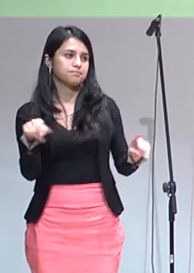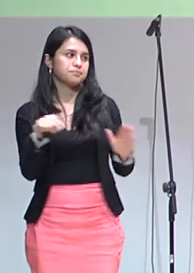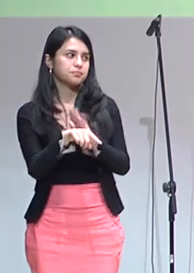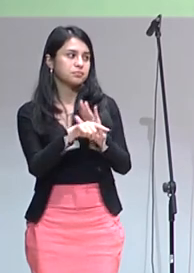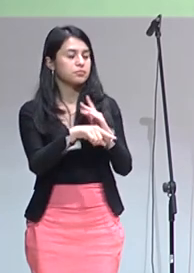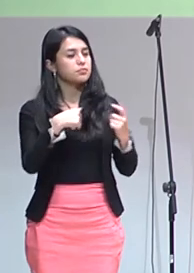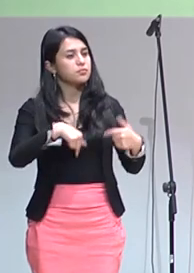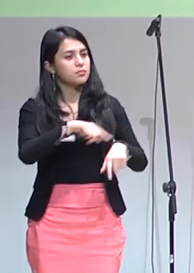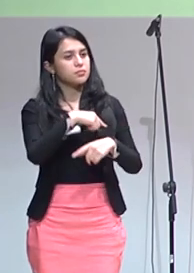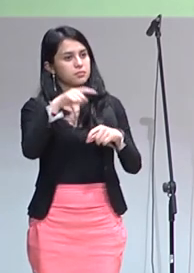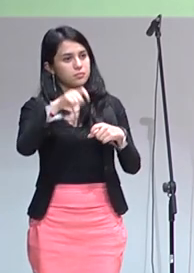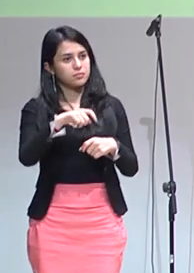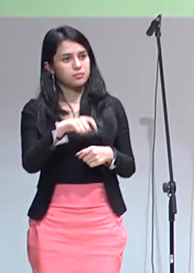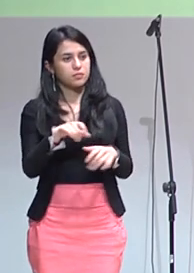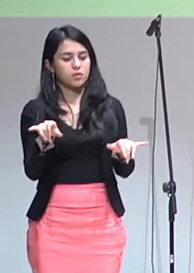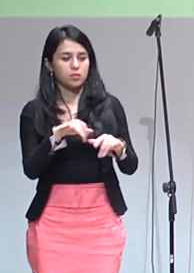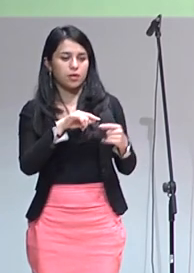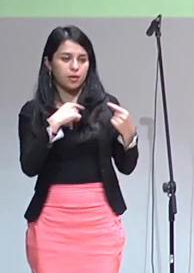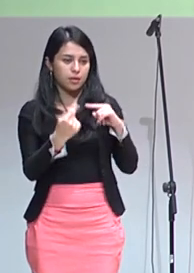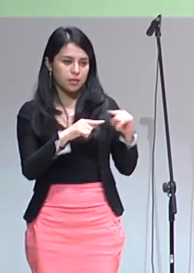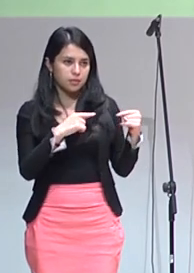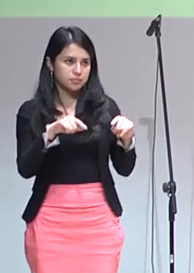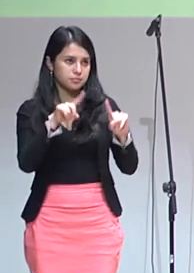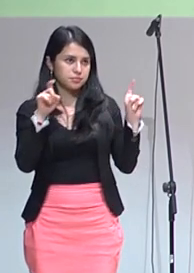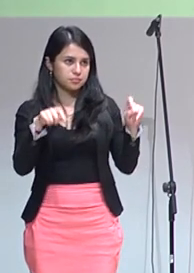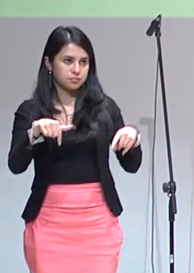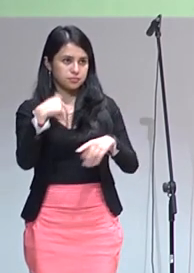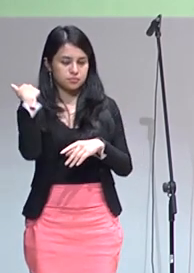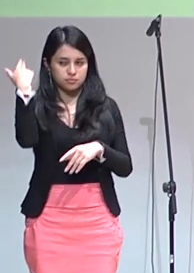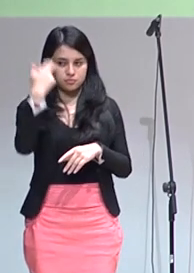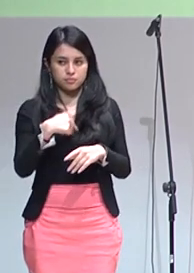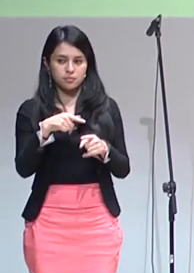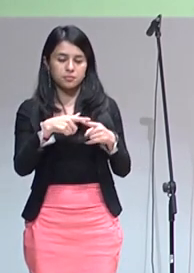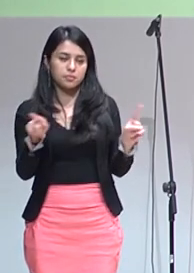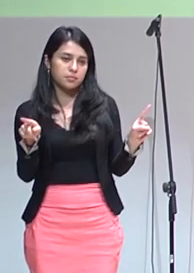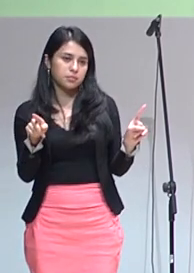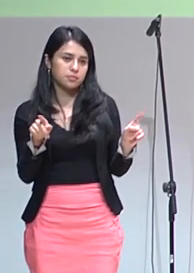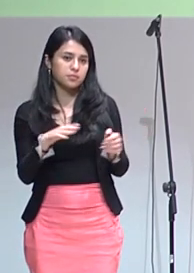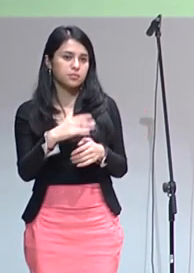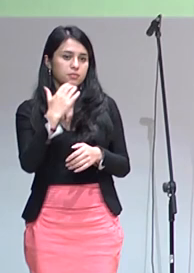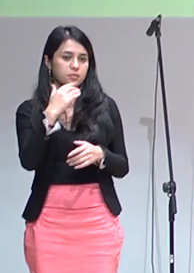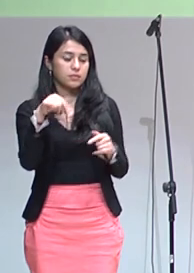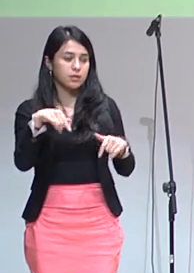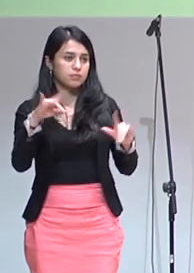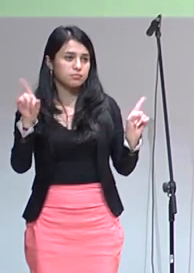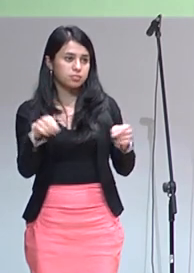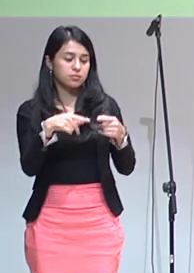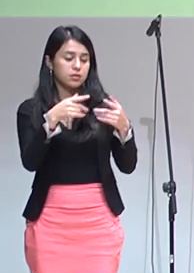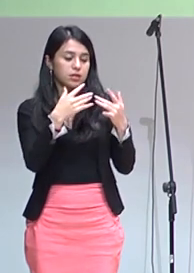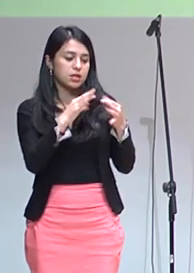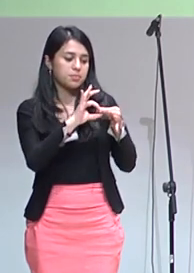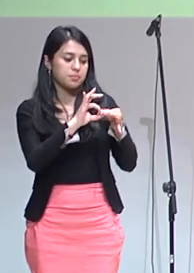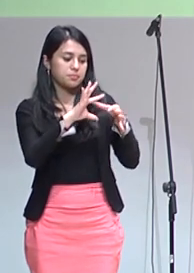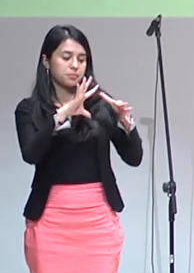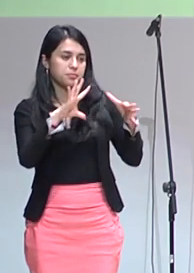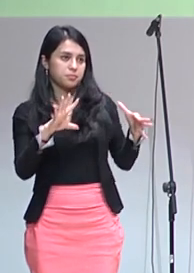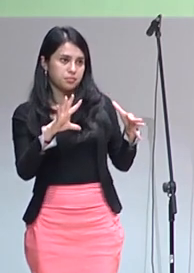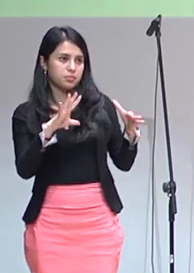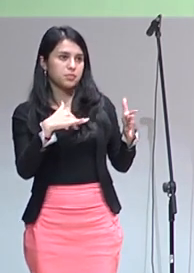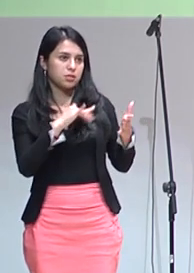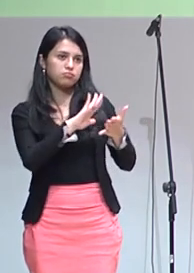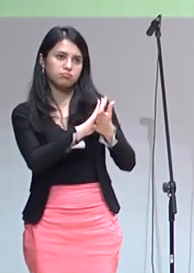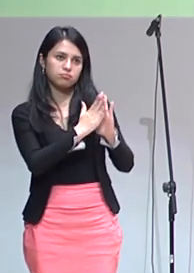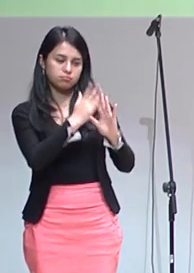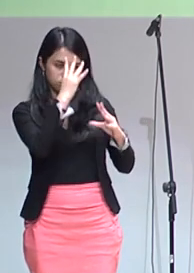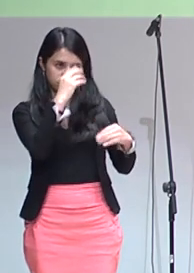necesario hacer como esos debates a la historia, pero en todo caso para terminar con un divorcio pues como